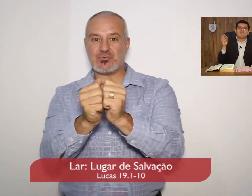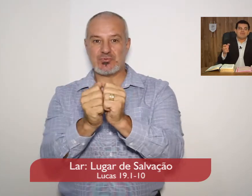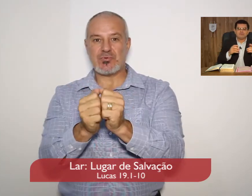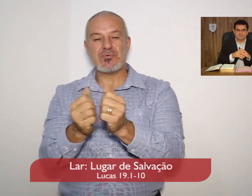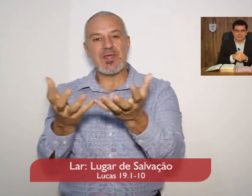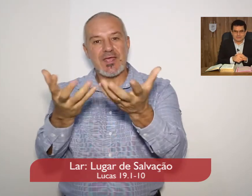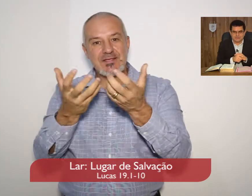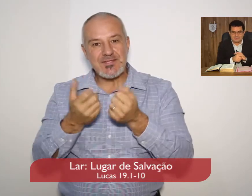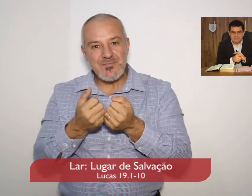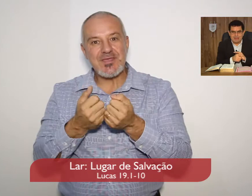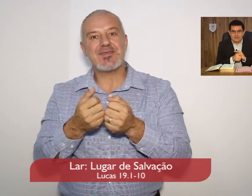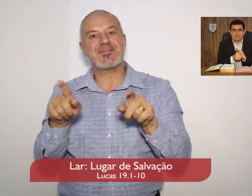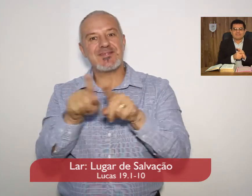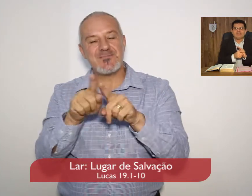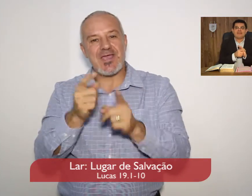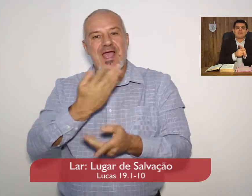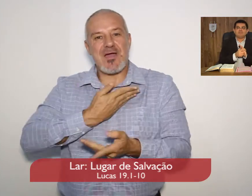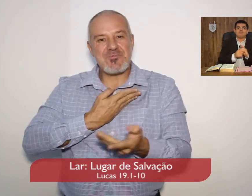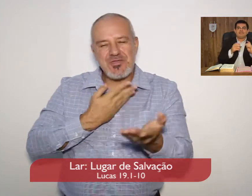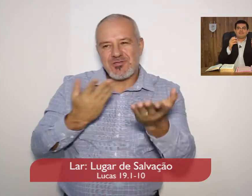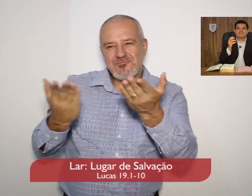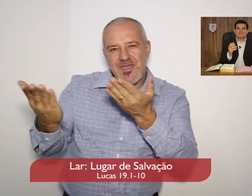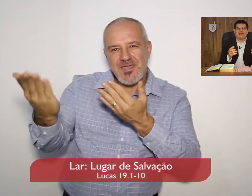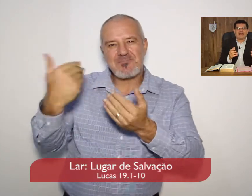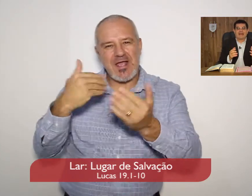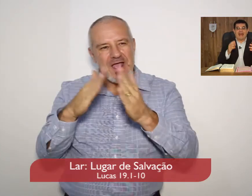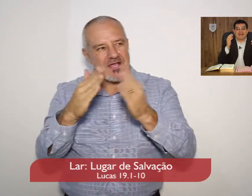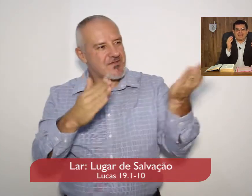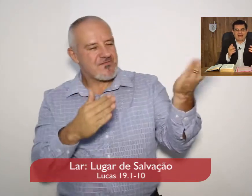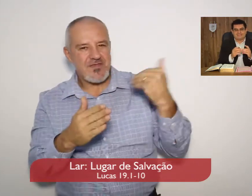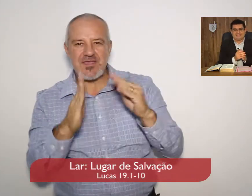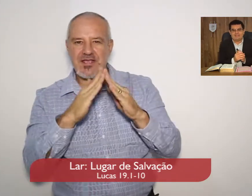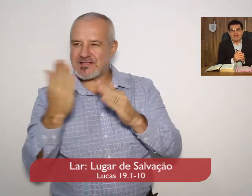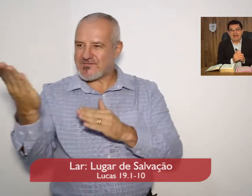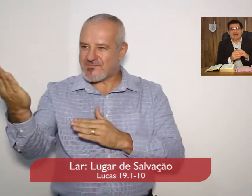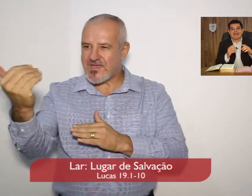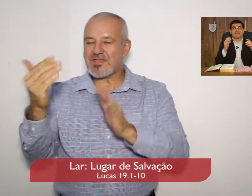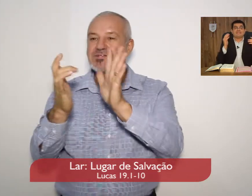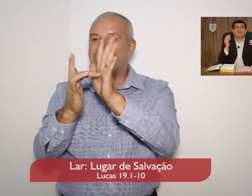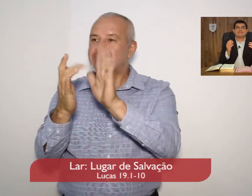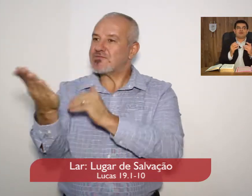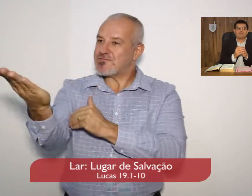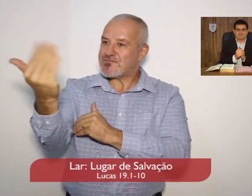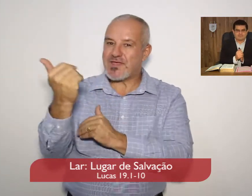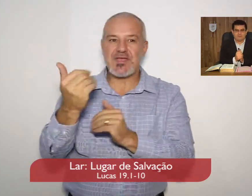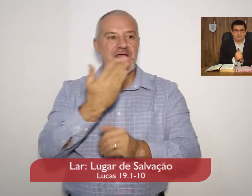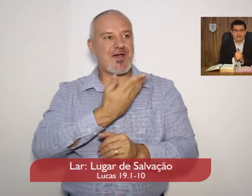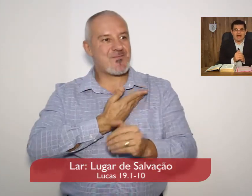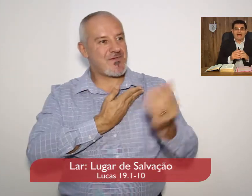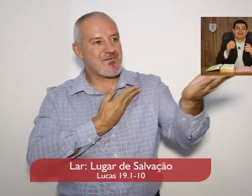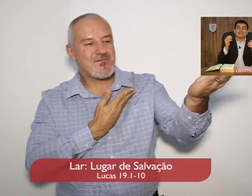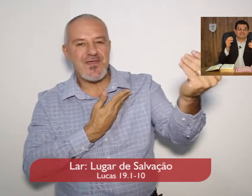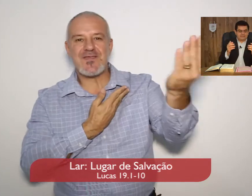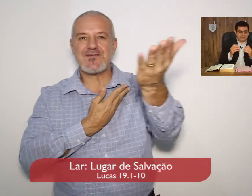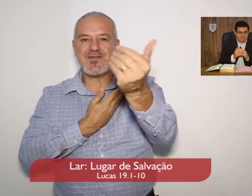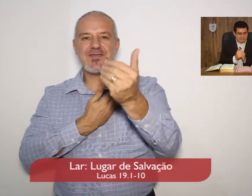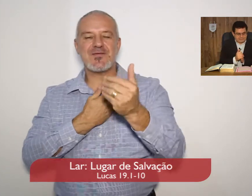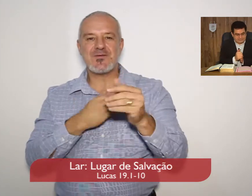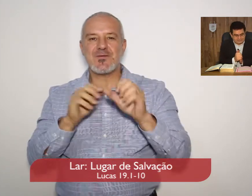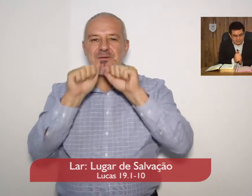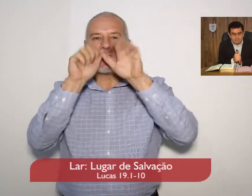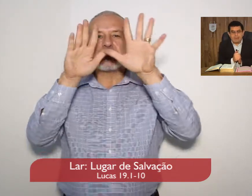somos amigos de Jesus e nós queremos ministrar a graça da salvação, a graça